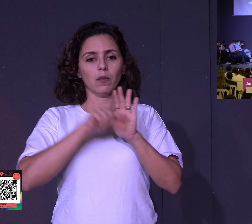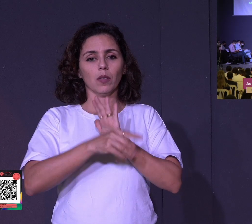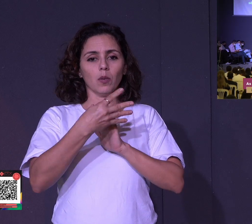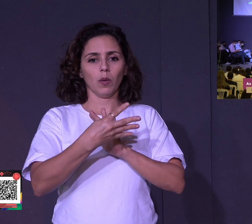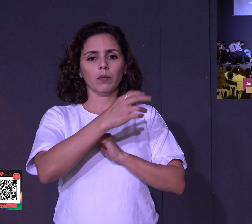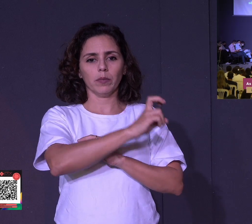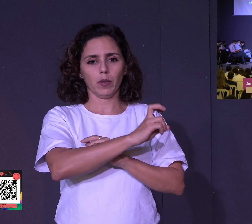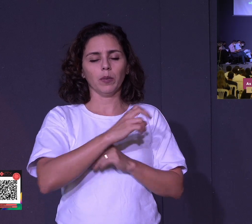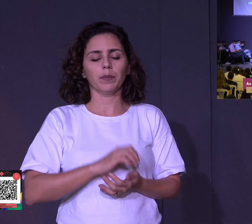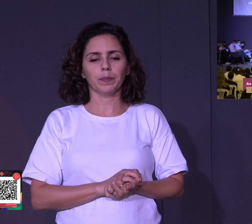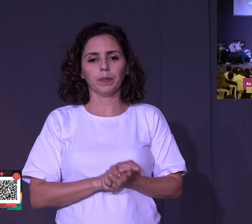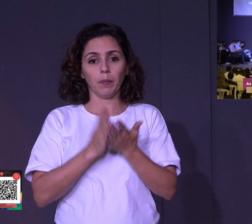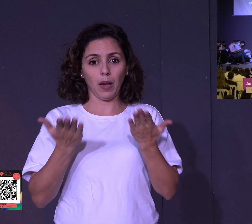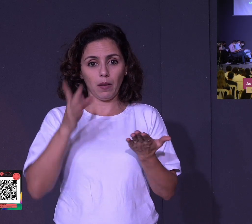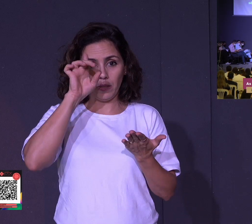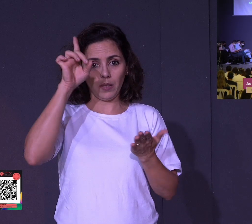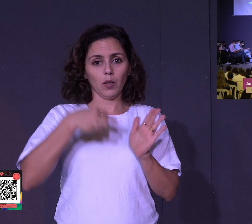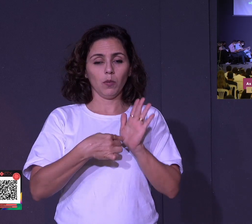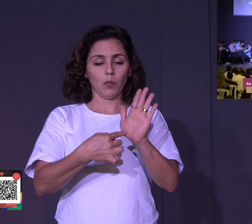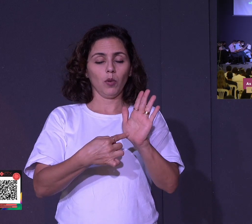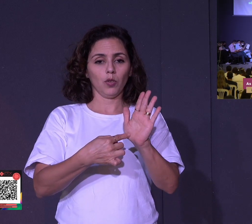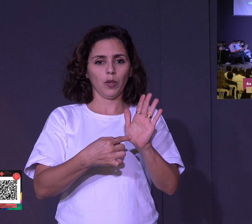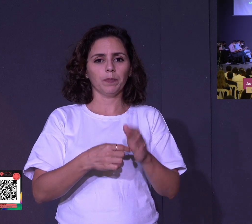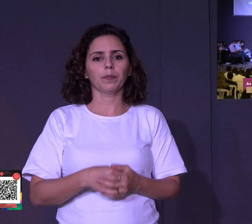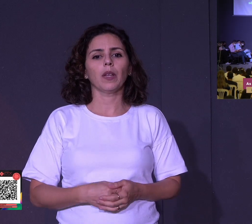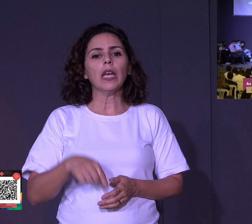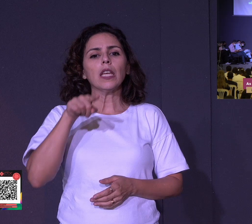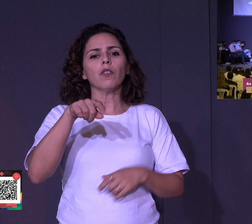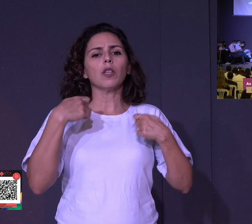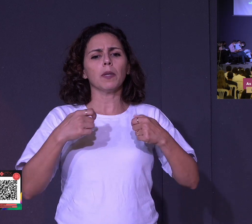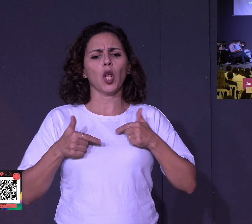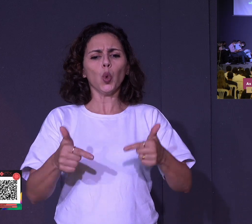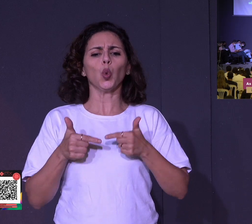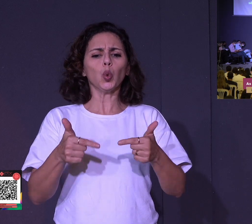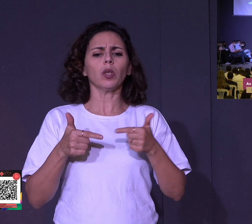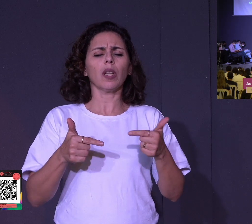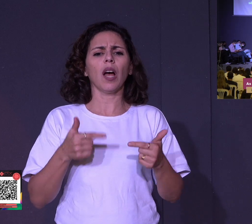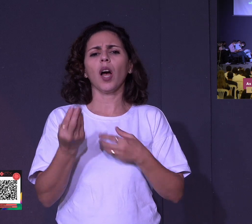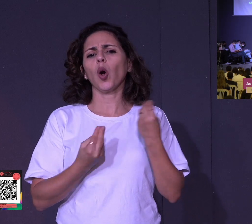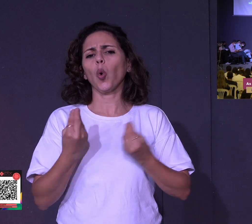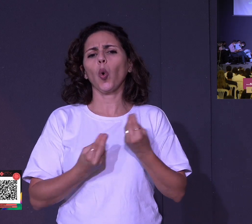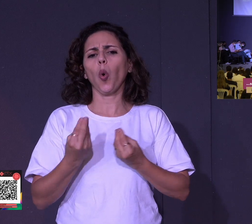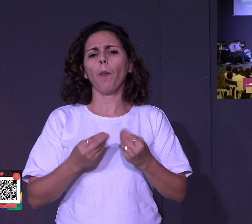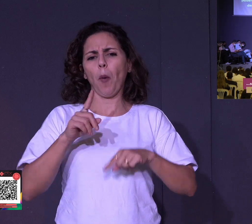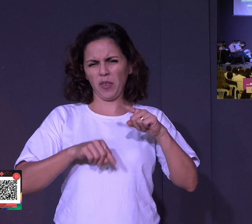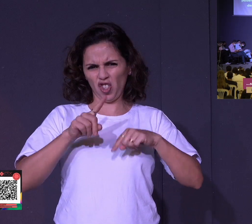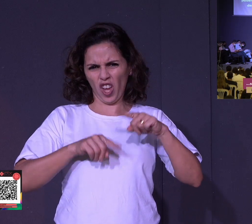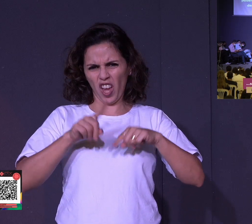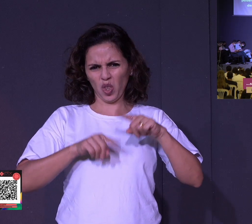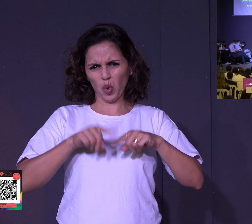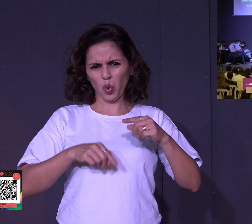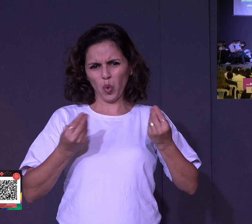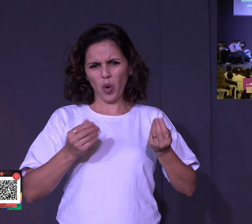Olha o que diz a palavra. As armas com as quais lutamos não são humanas. Ao contrário,